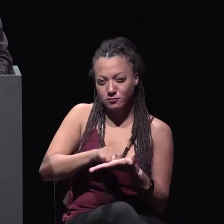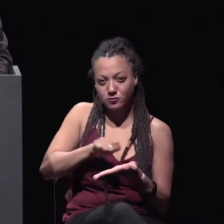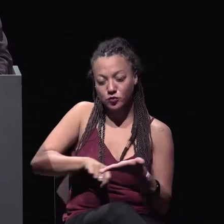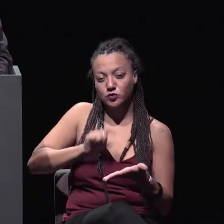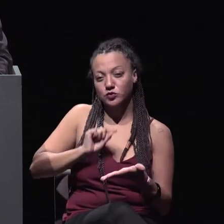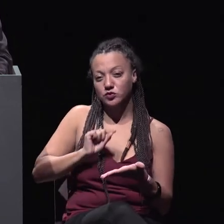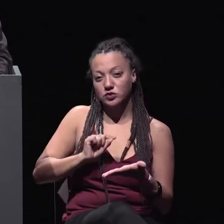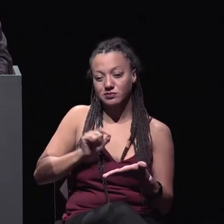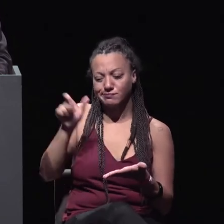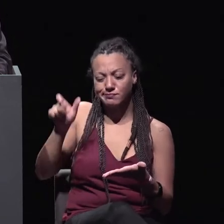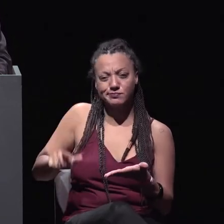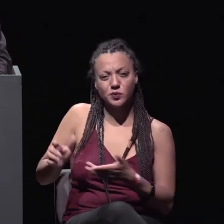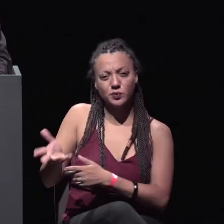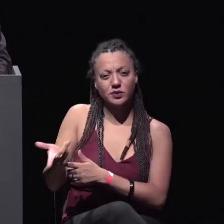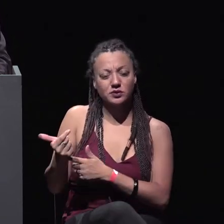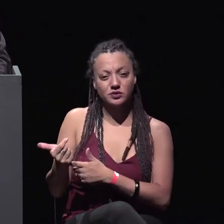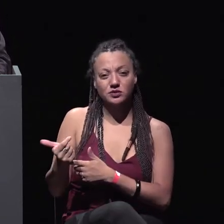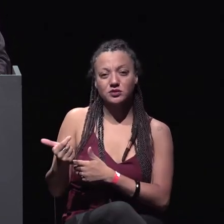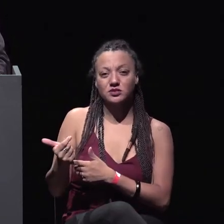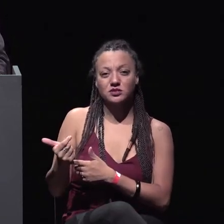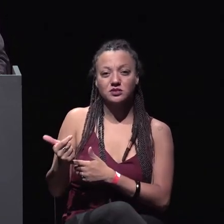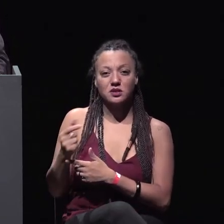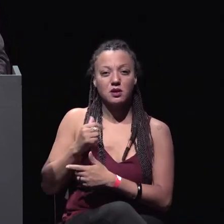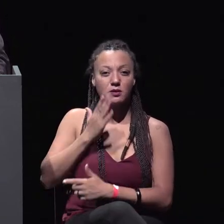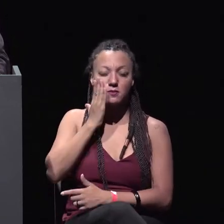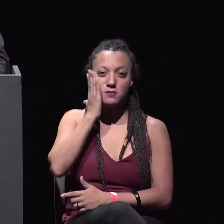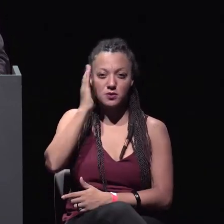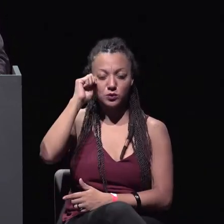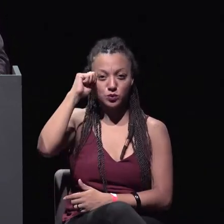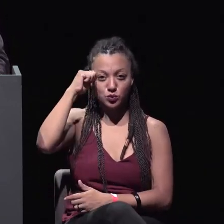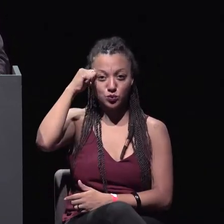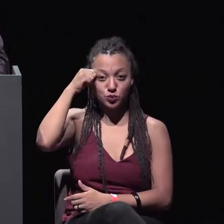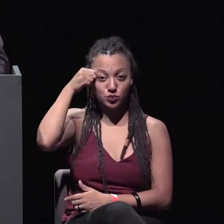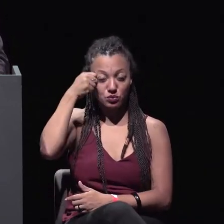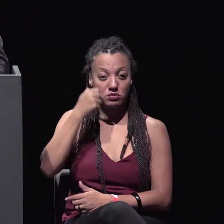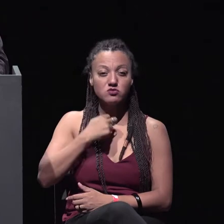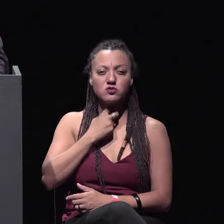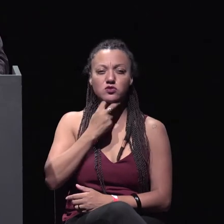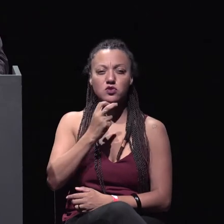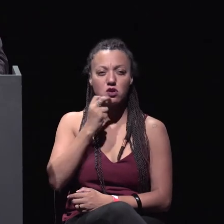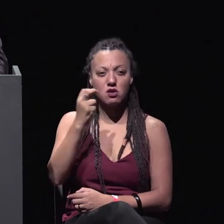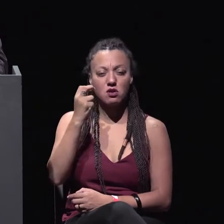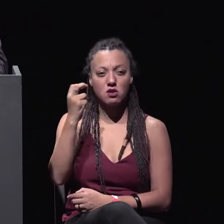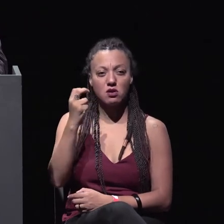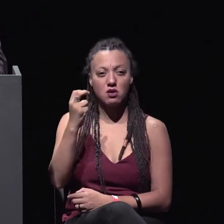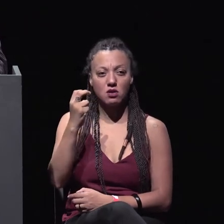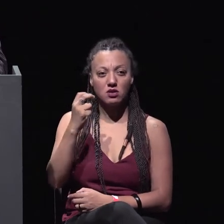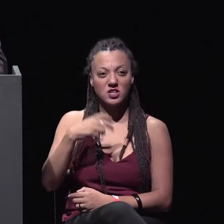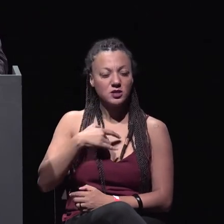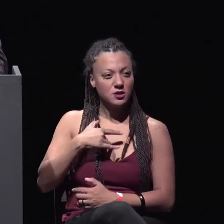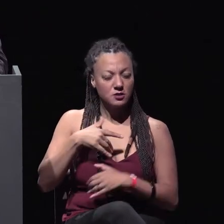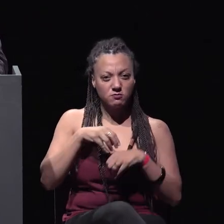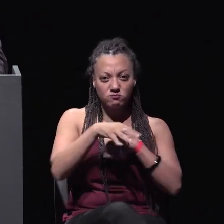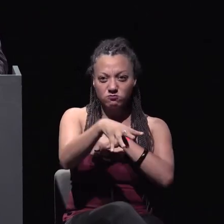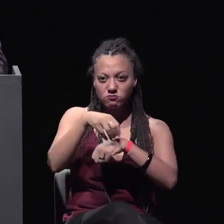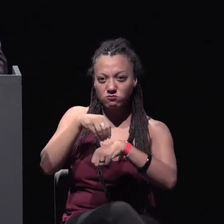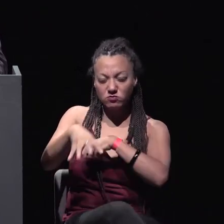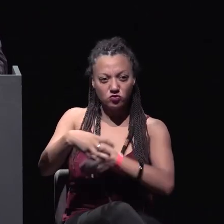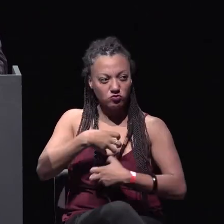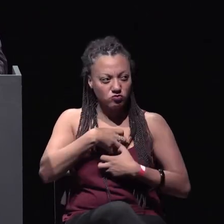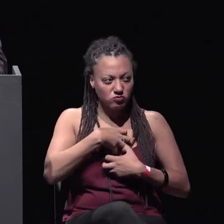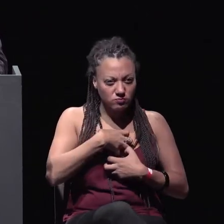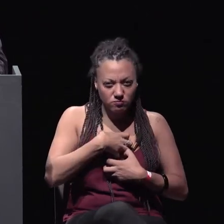sobre a figura do aleijadinho era pardo escuro tinha voz forte ea fala arrebatada um gênio